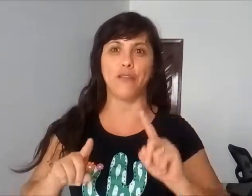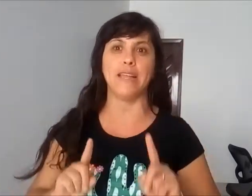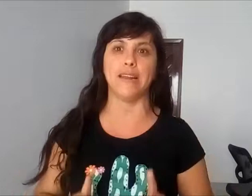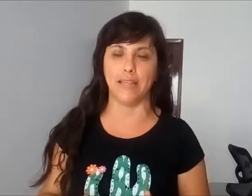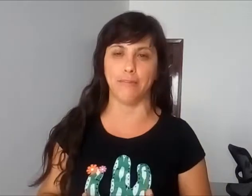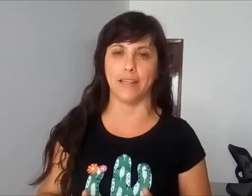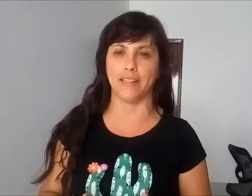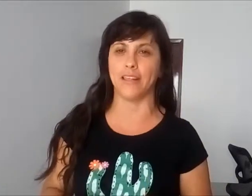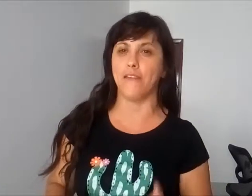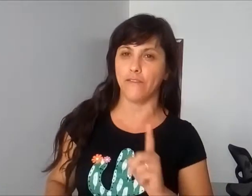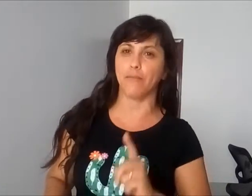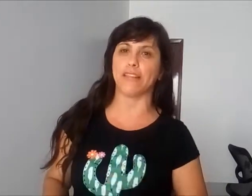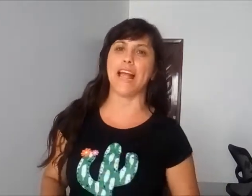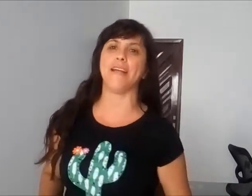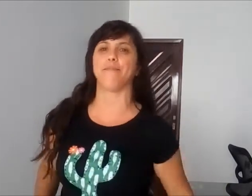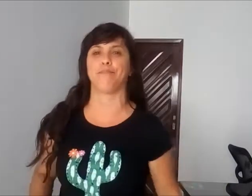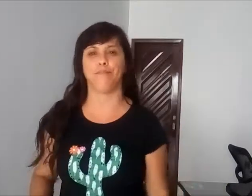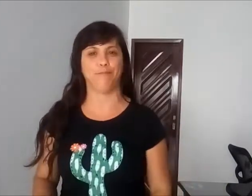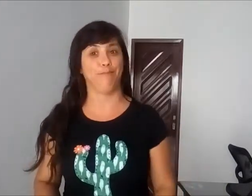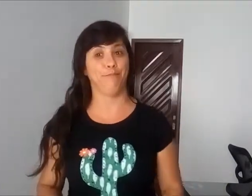em libra vamos lá num